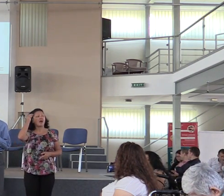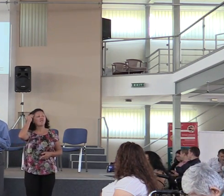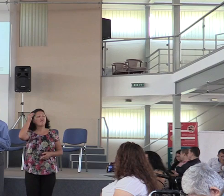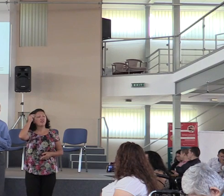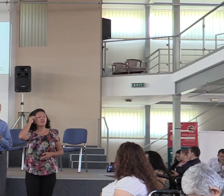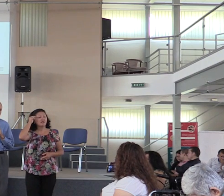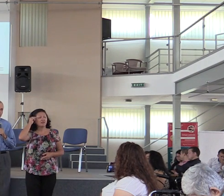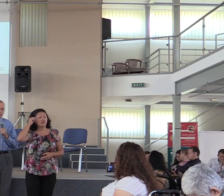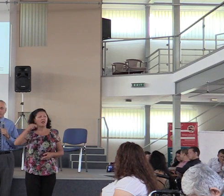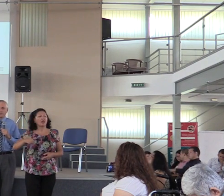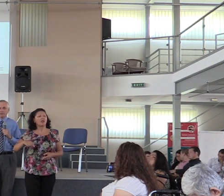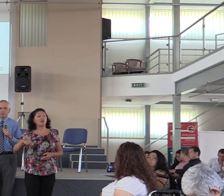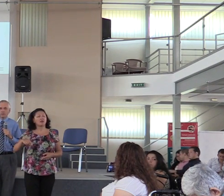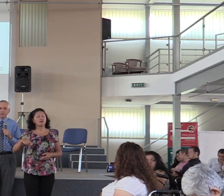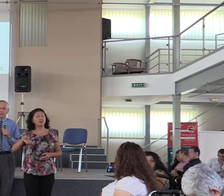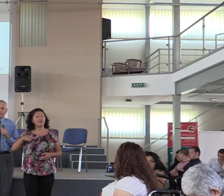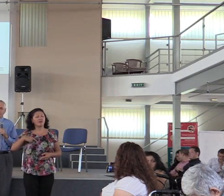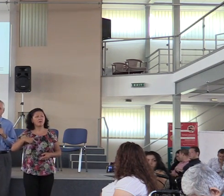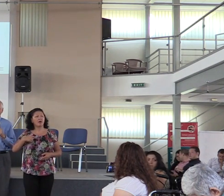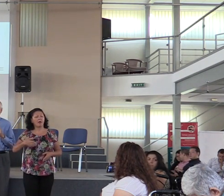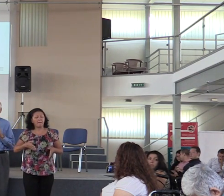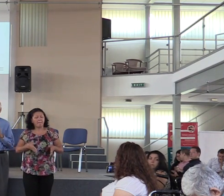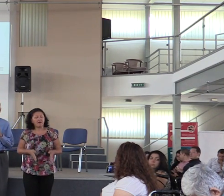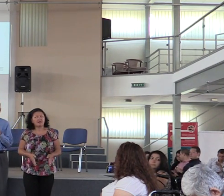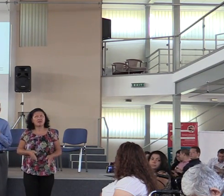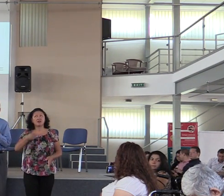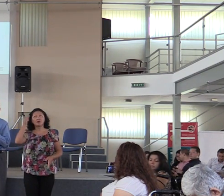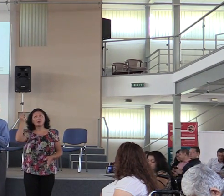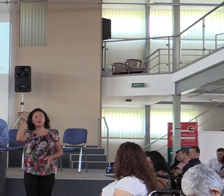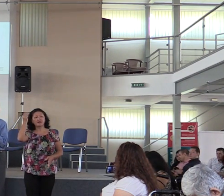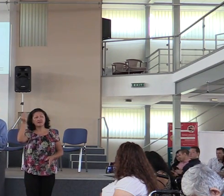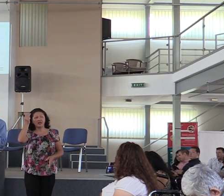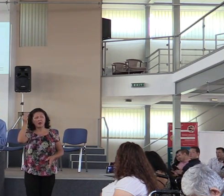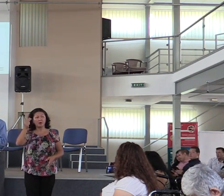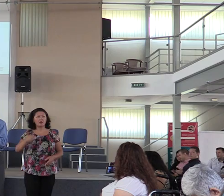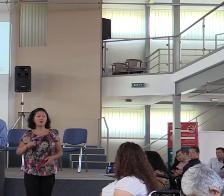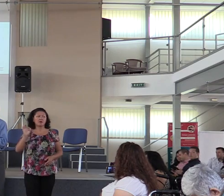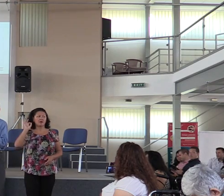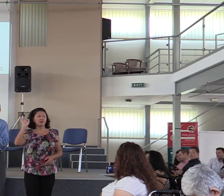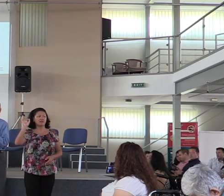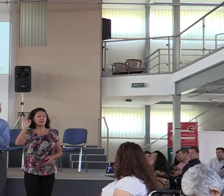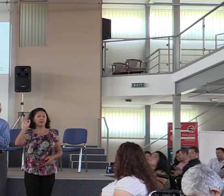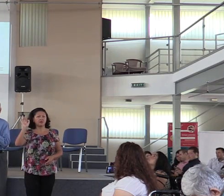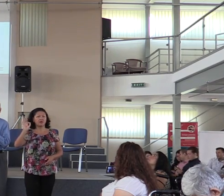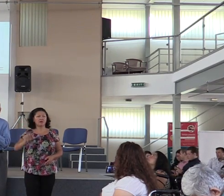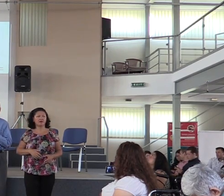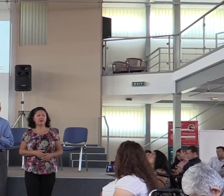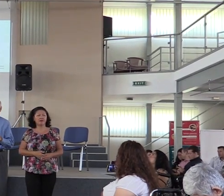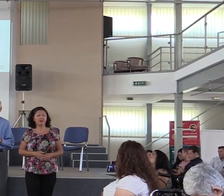să trăim în prezența lui Dumnezeu este o abilitate specială.